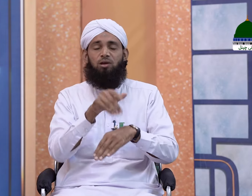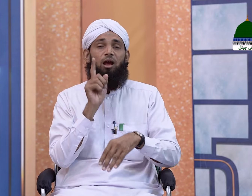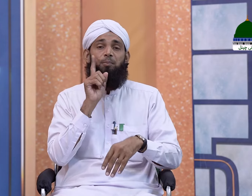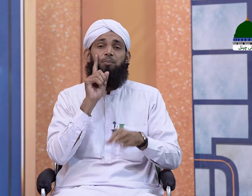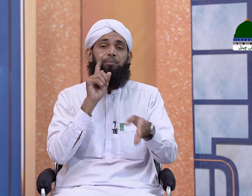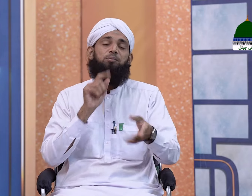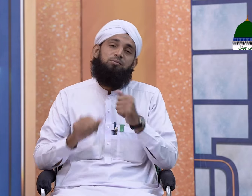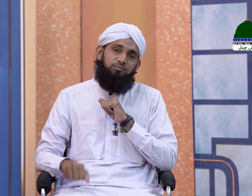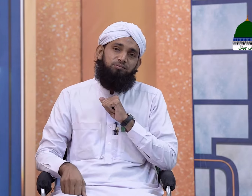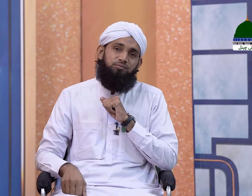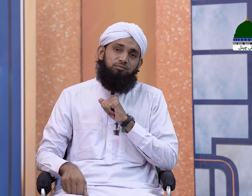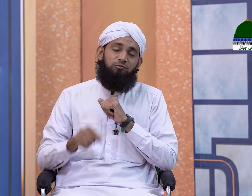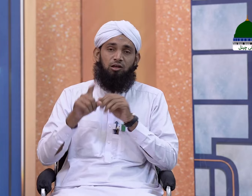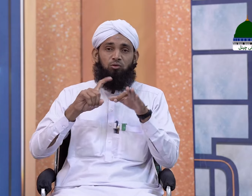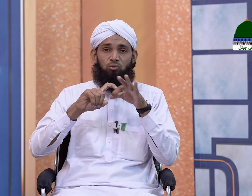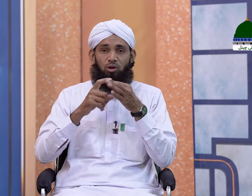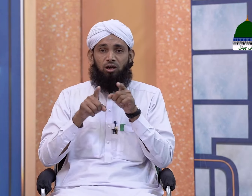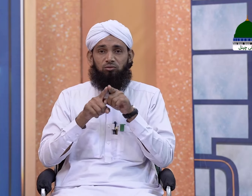ہیں؟ اس کا شریعت نے وقت مقرر کیا ہے،